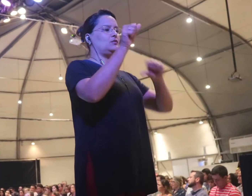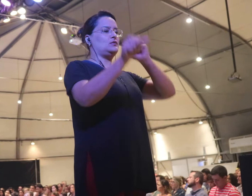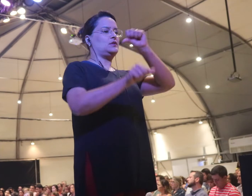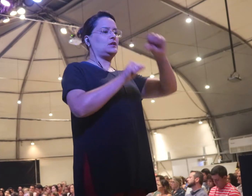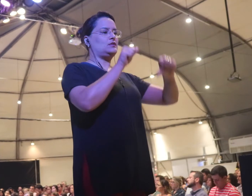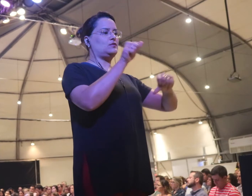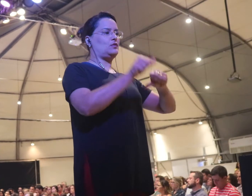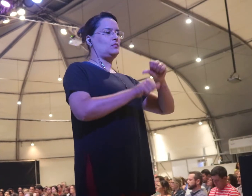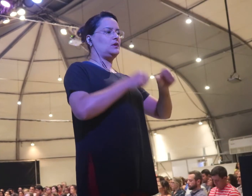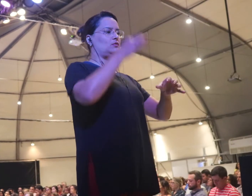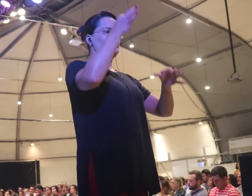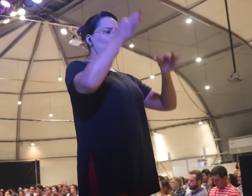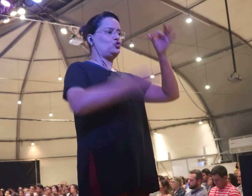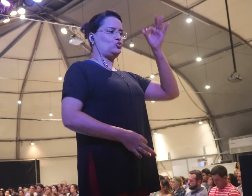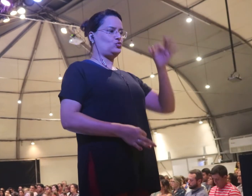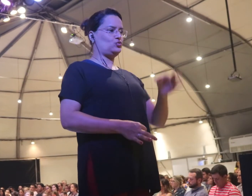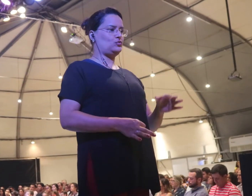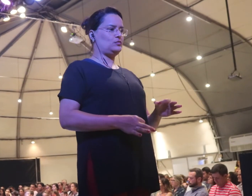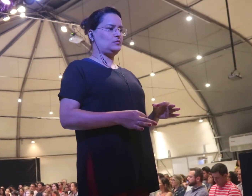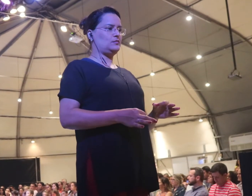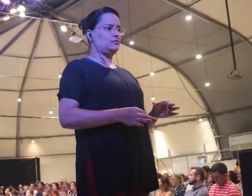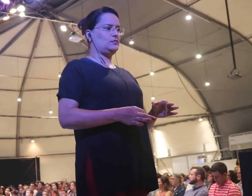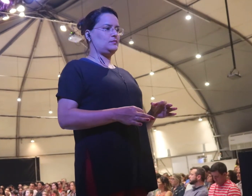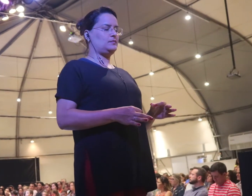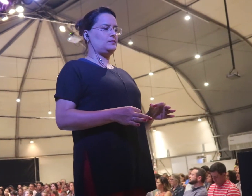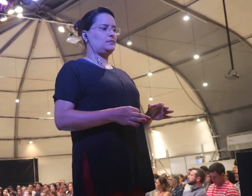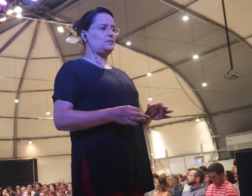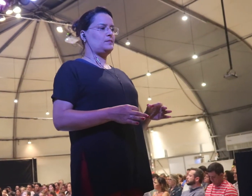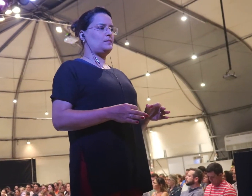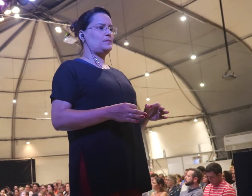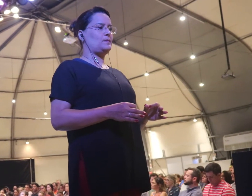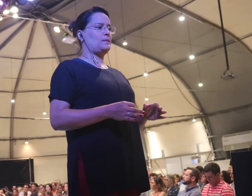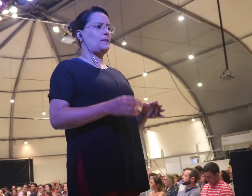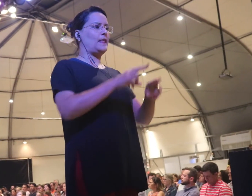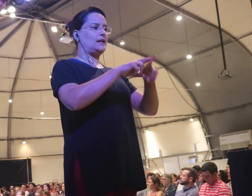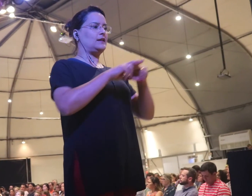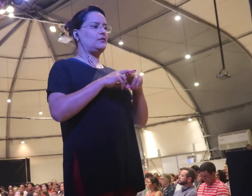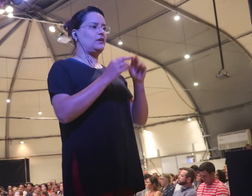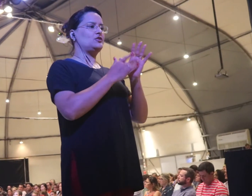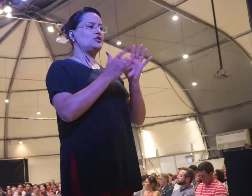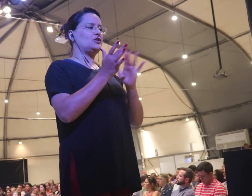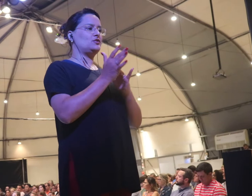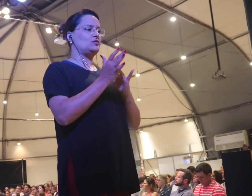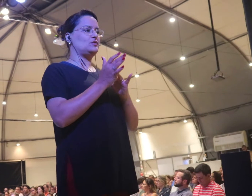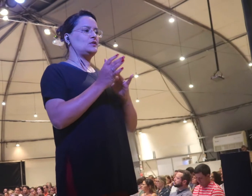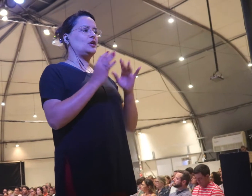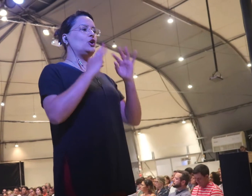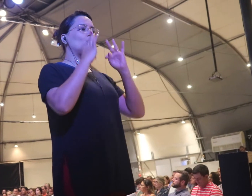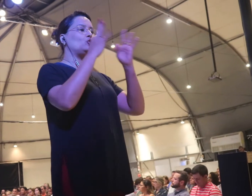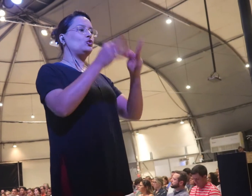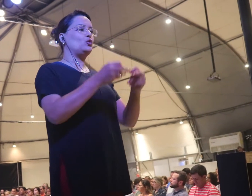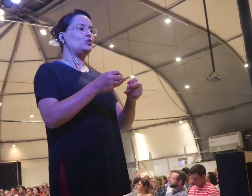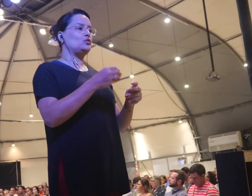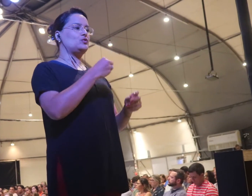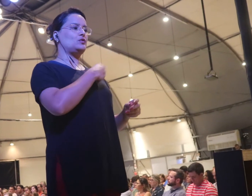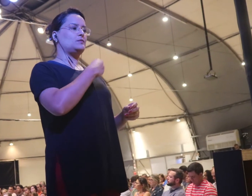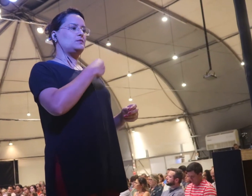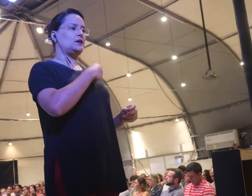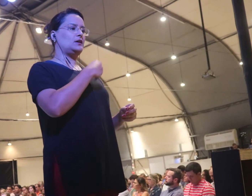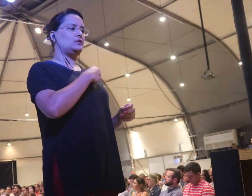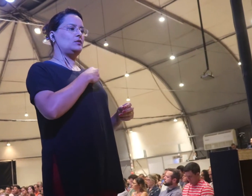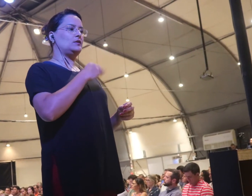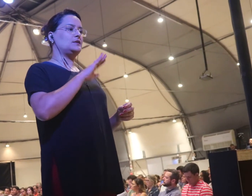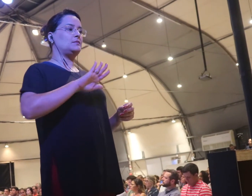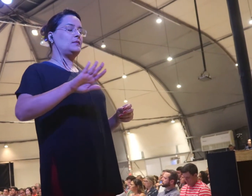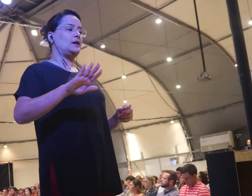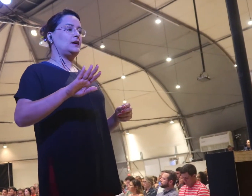justos. A Bíblia fala que todo mundo pecou, todo mundo é visto como um pecador, afastado de Deus. Mas de repente acontece alguma coisa que agora Deus olha para a gente